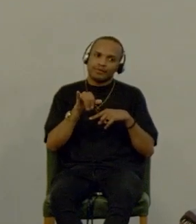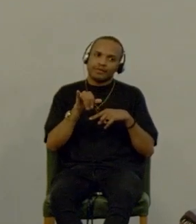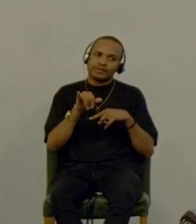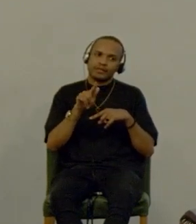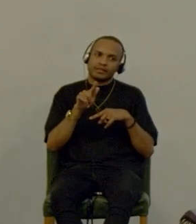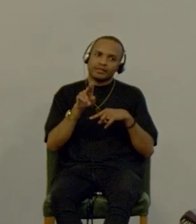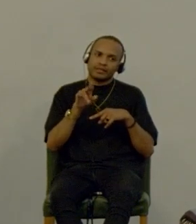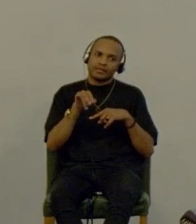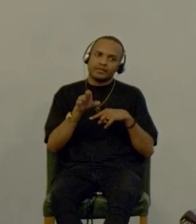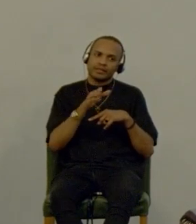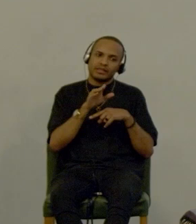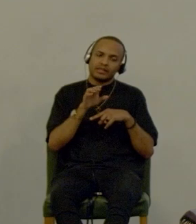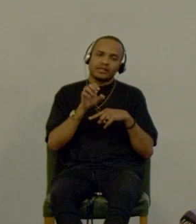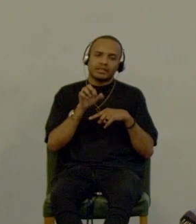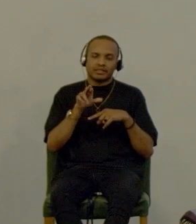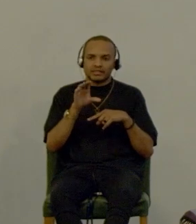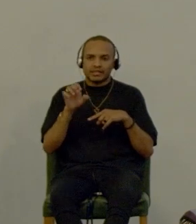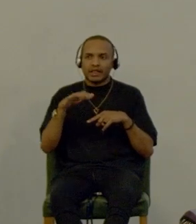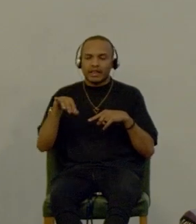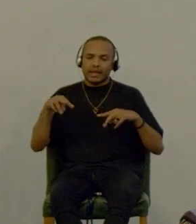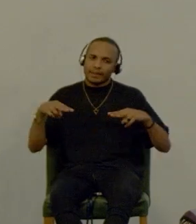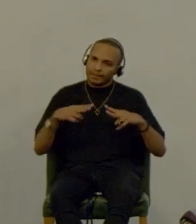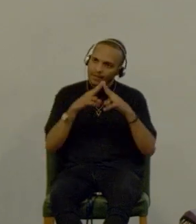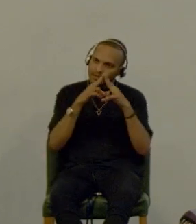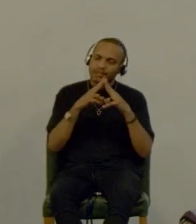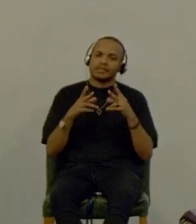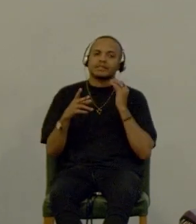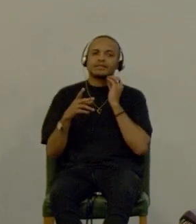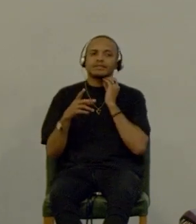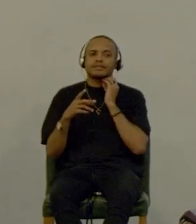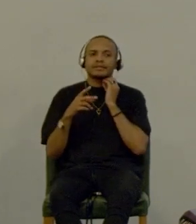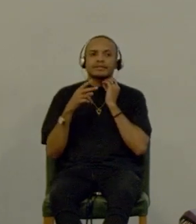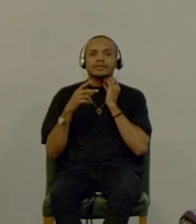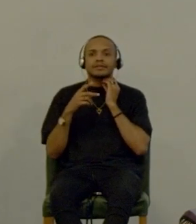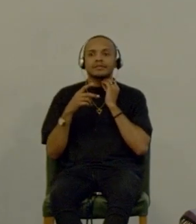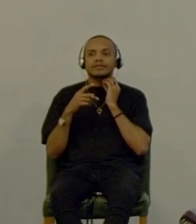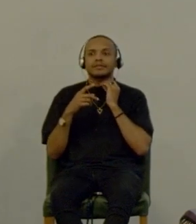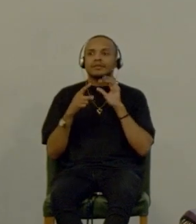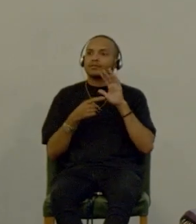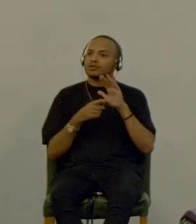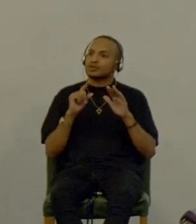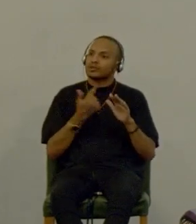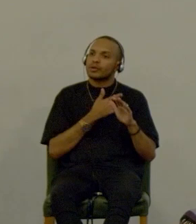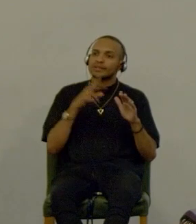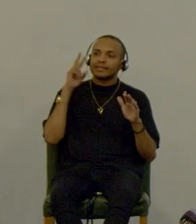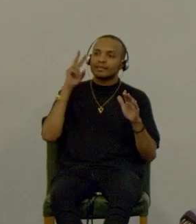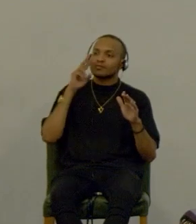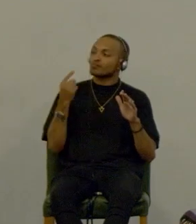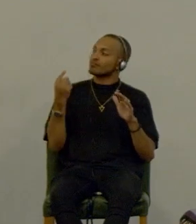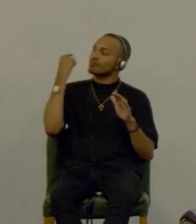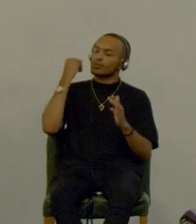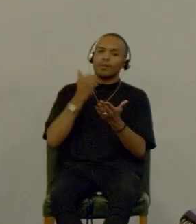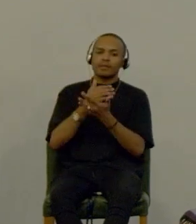autour. Pourquoi je voulais vous montrer ça? Parce que c'est pour revenir au début, de la Terre qui bouge. C'est une question de théâtre, mais c'est